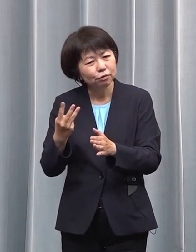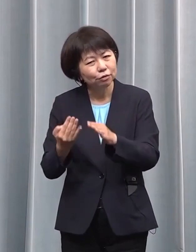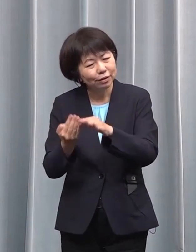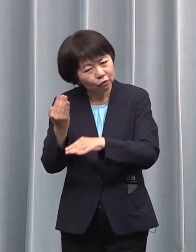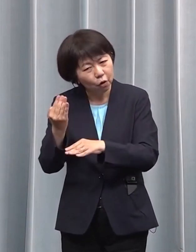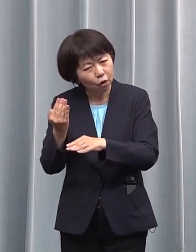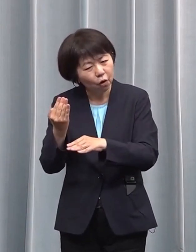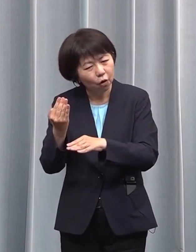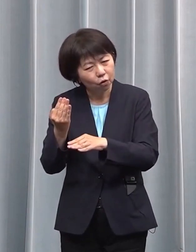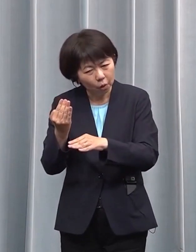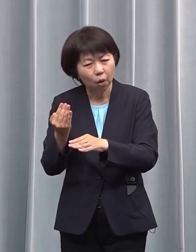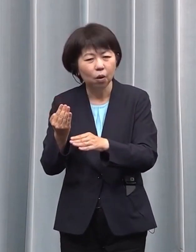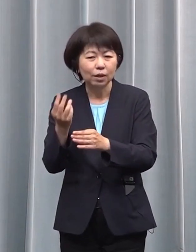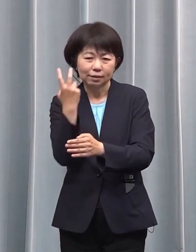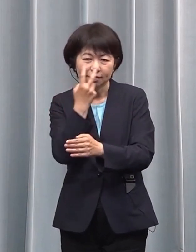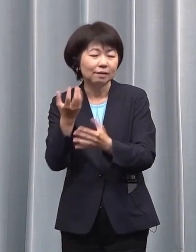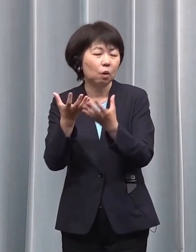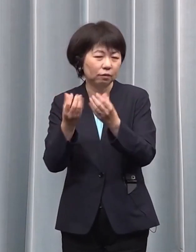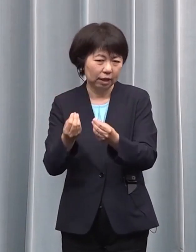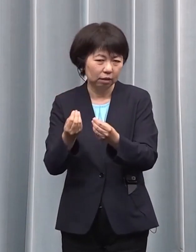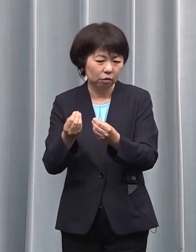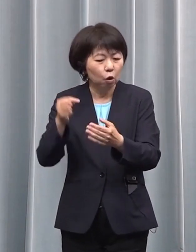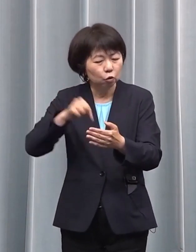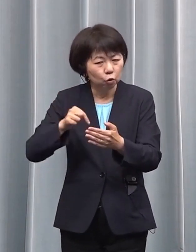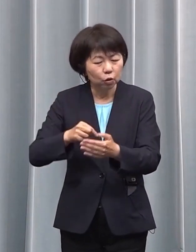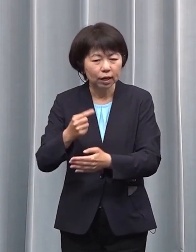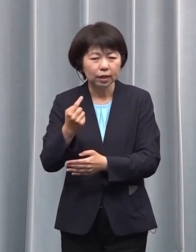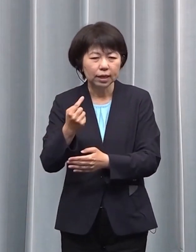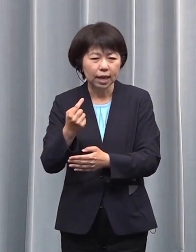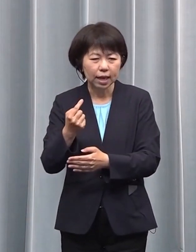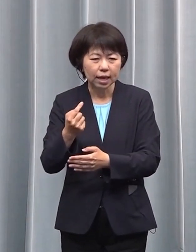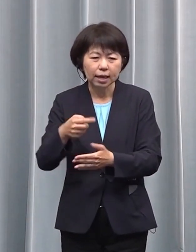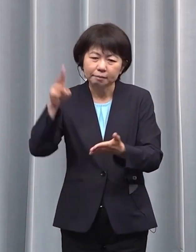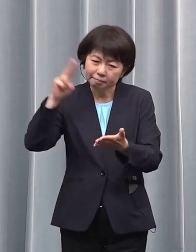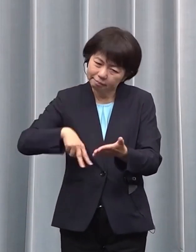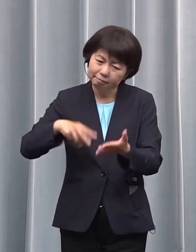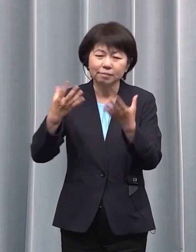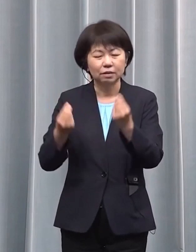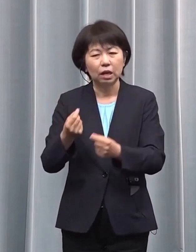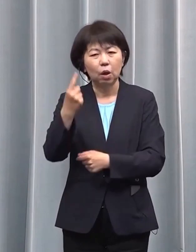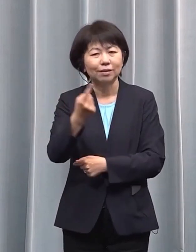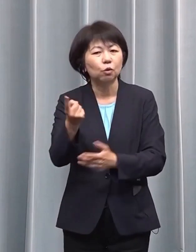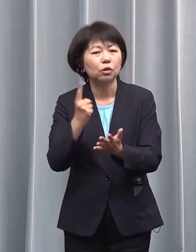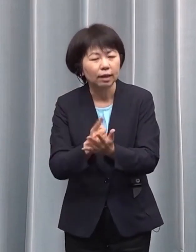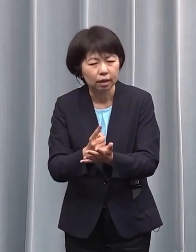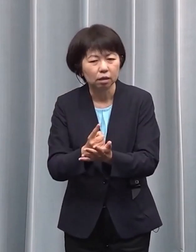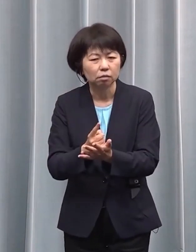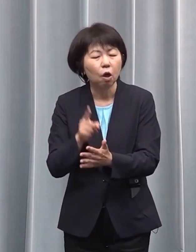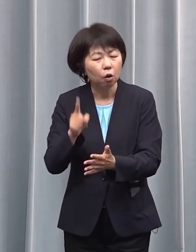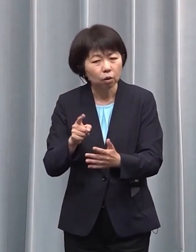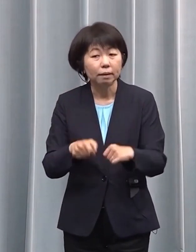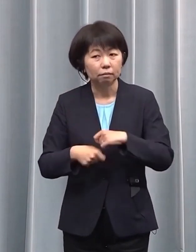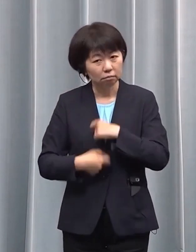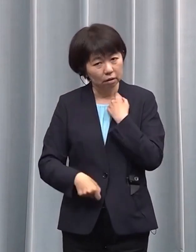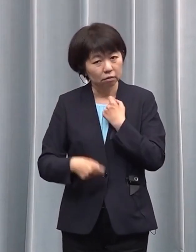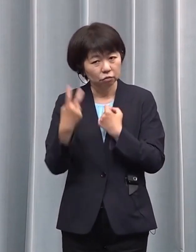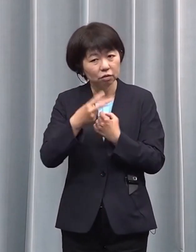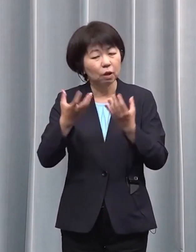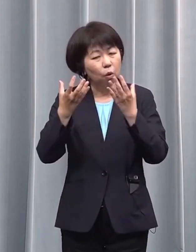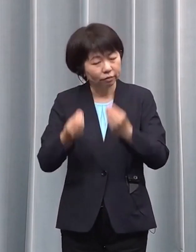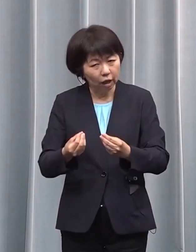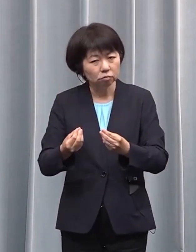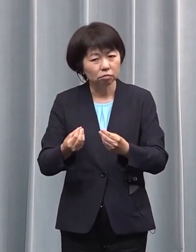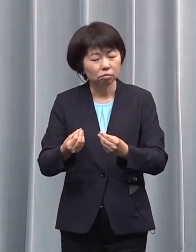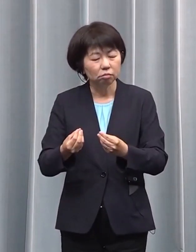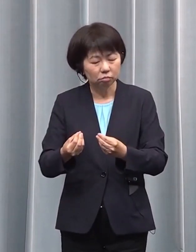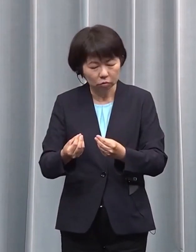でそれは適切にしたと思っているという発言をこの間堂々とされておりました。で、非常に重要視される出身国情報